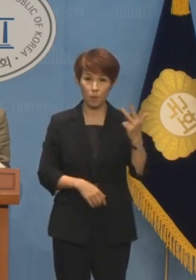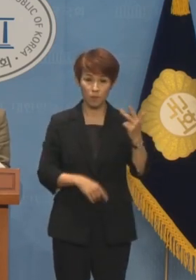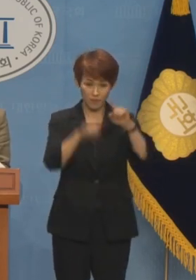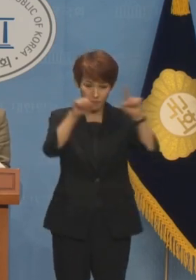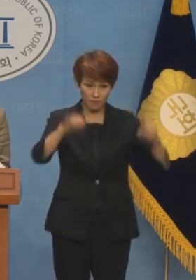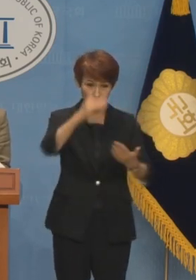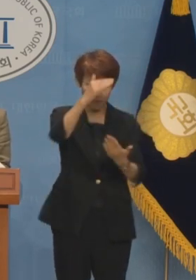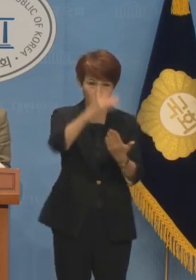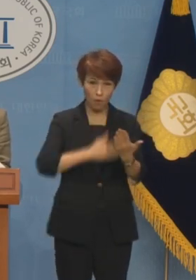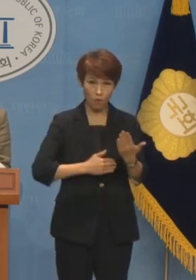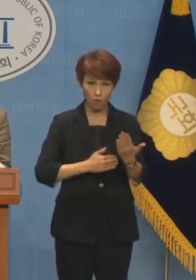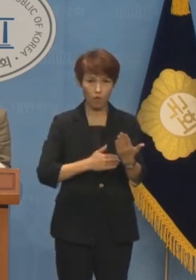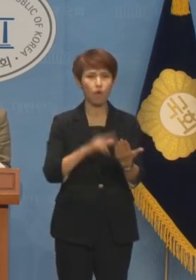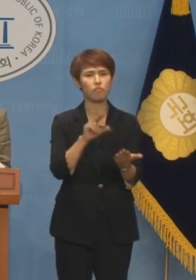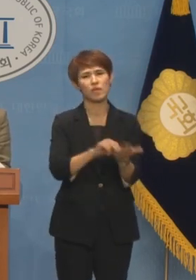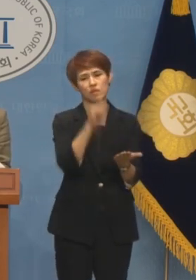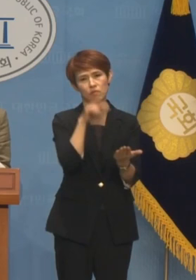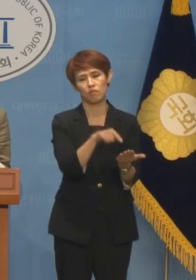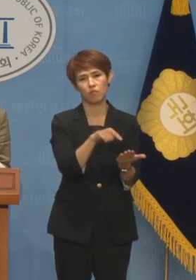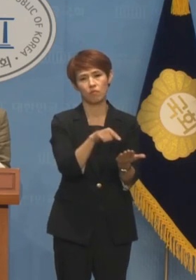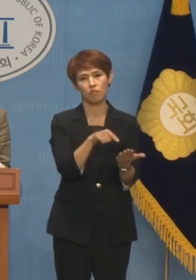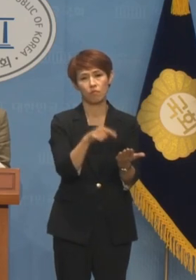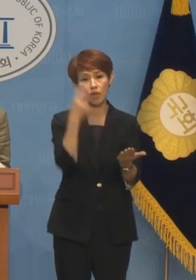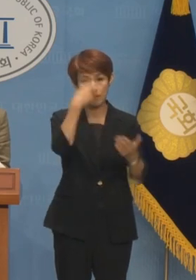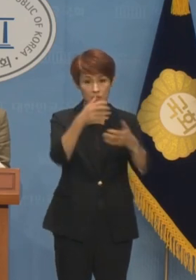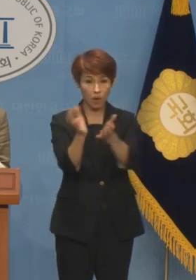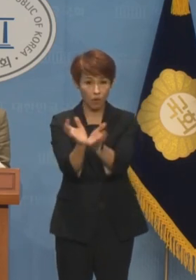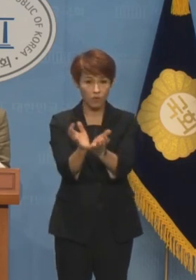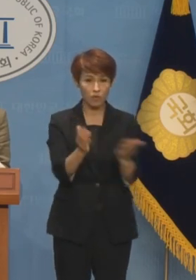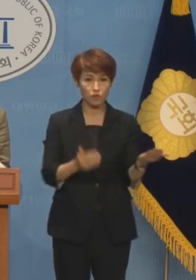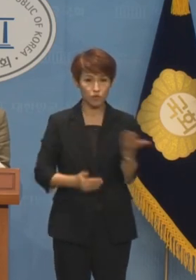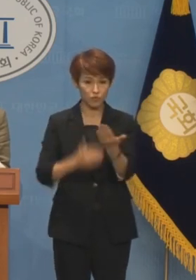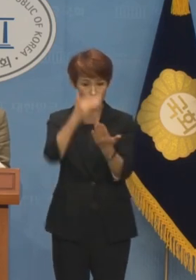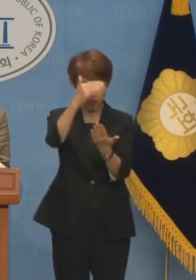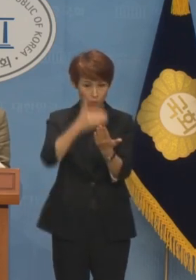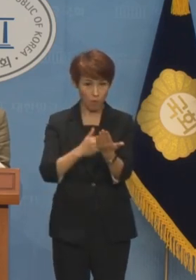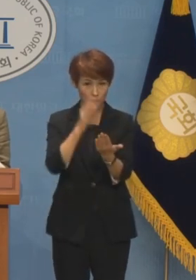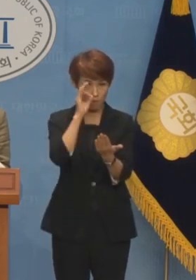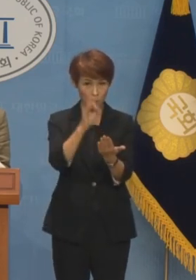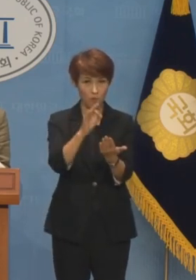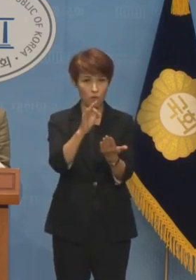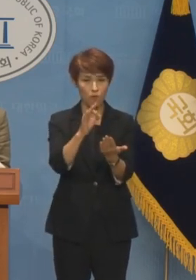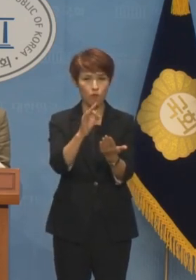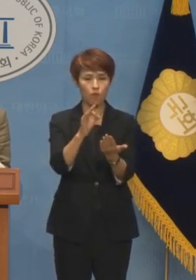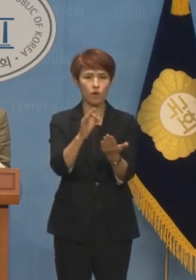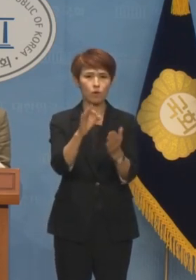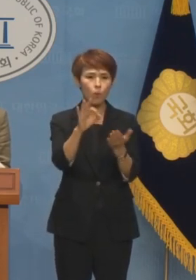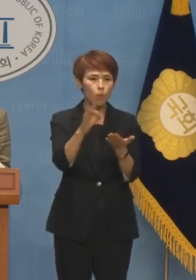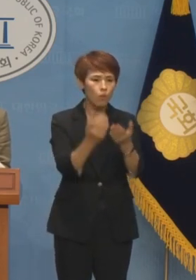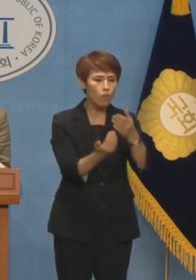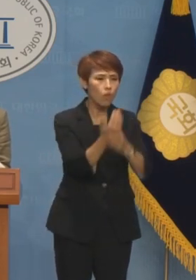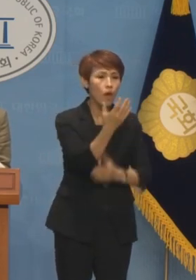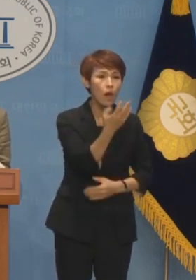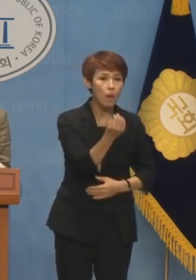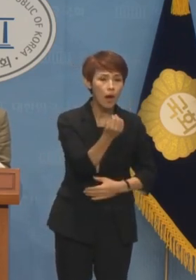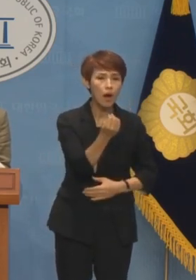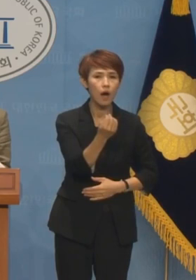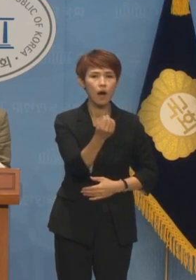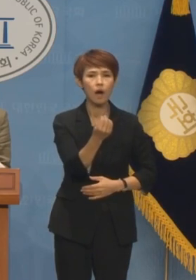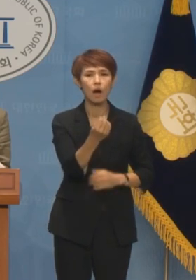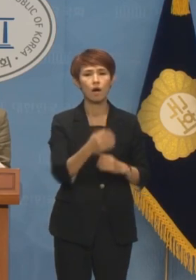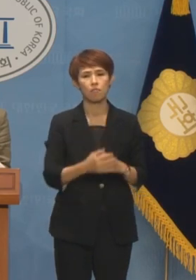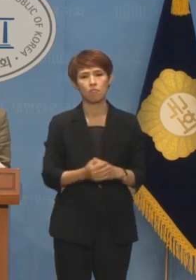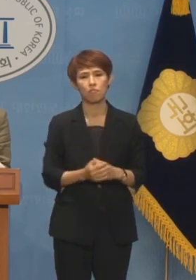내용에 있습니다. 감사원이 제출한 협약서 등의 자료를 기초할 때 기금의 출연은 충당부채의 인식